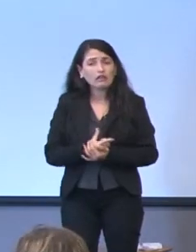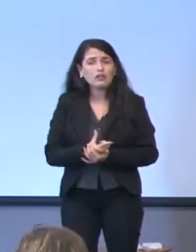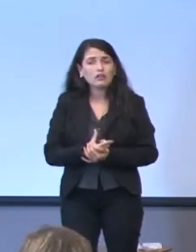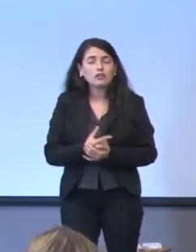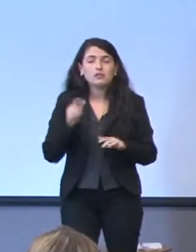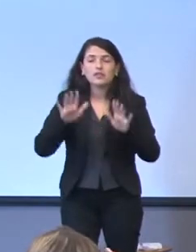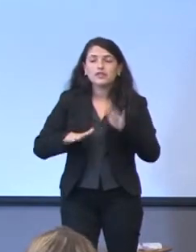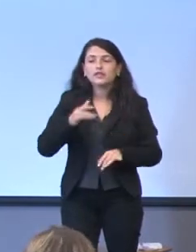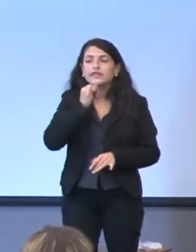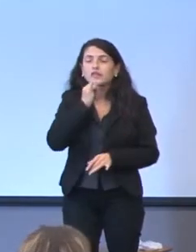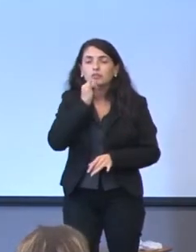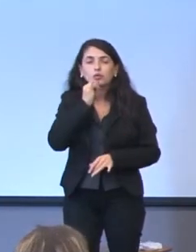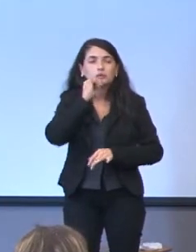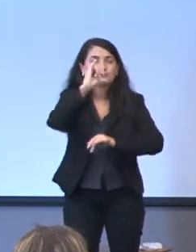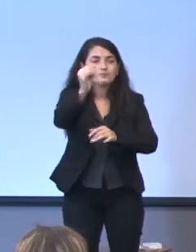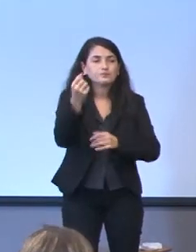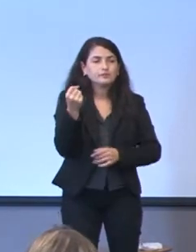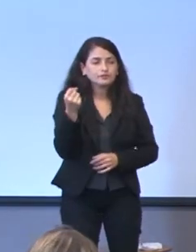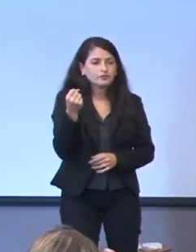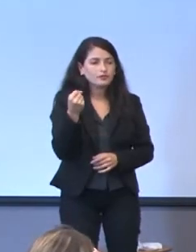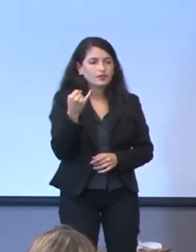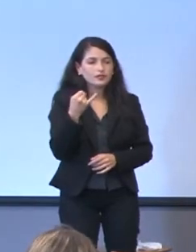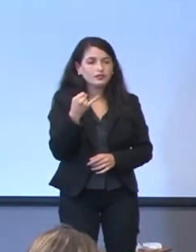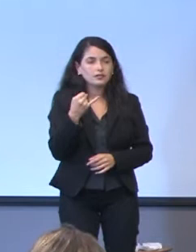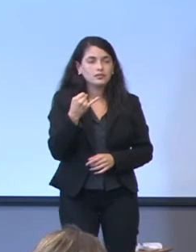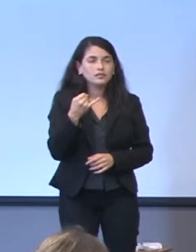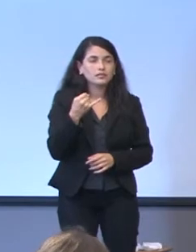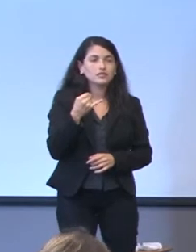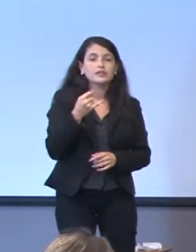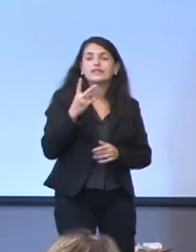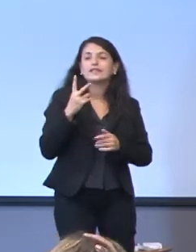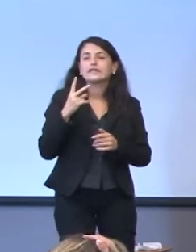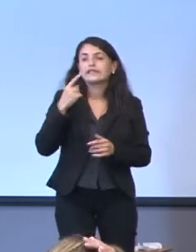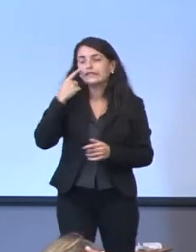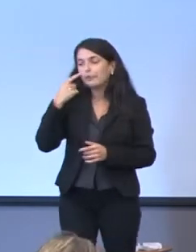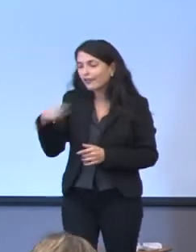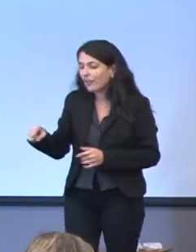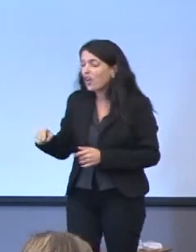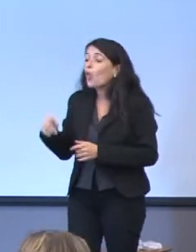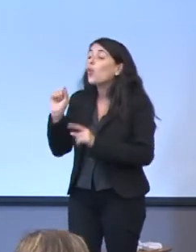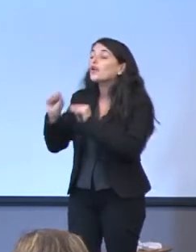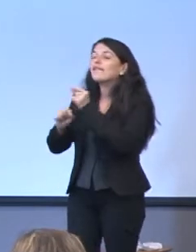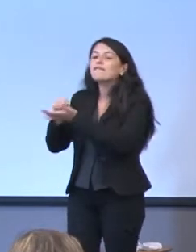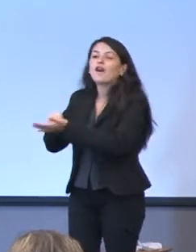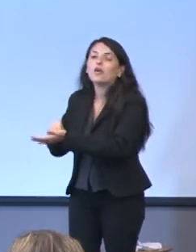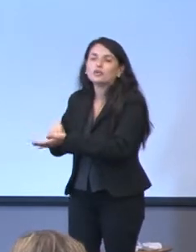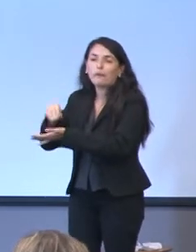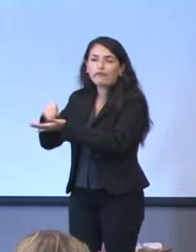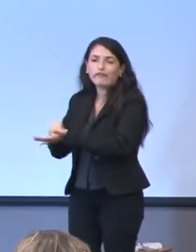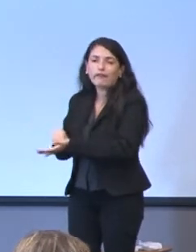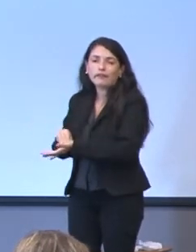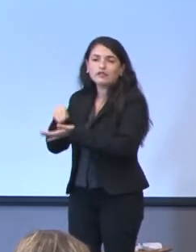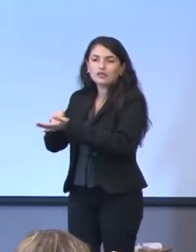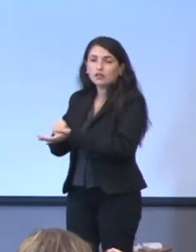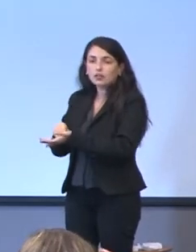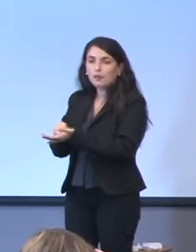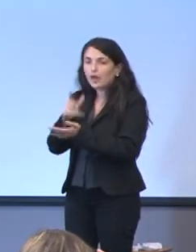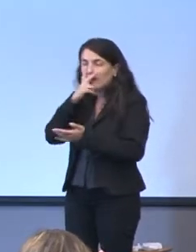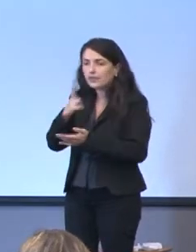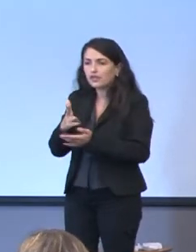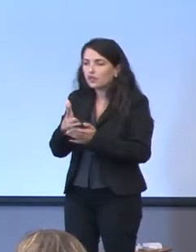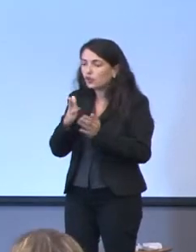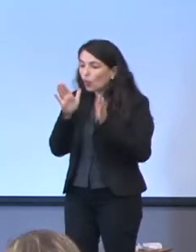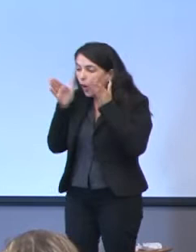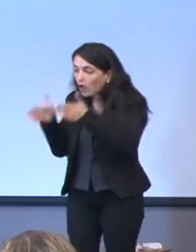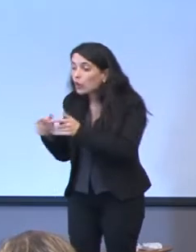que a pessoa consegue passar para a sociedade. Você vê sempre do lado da fragilidade, do não, e não do lado do sim. Então, acho